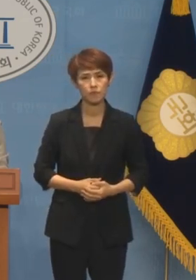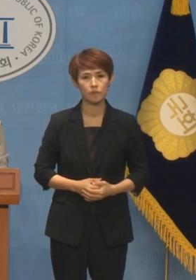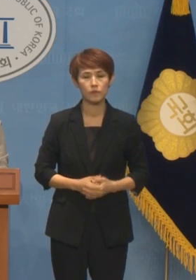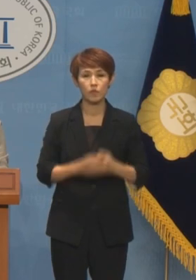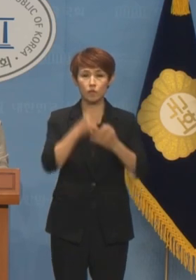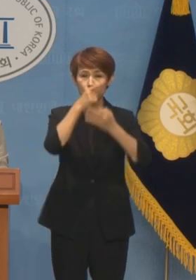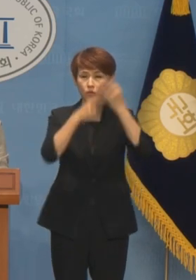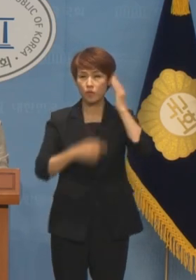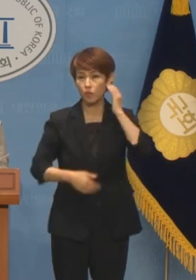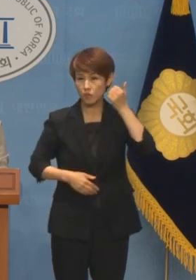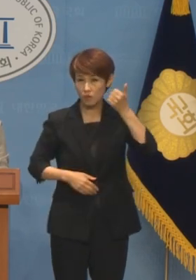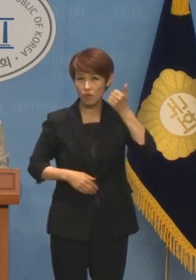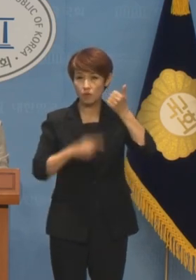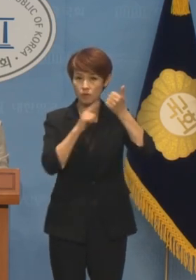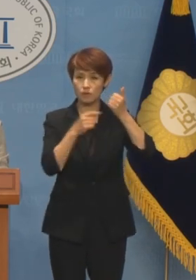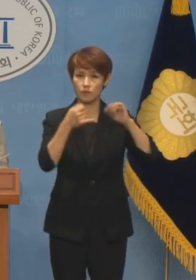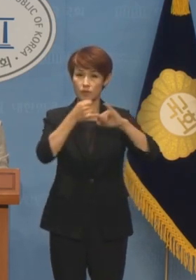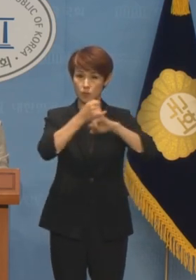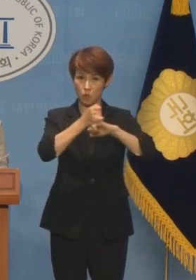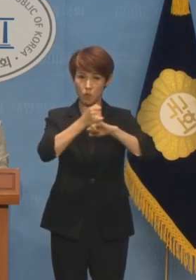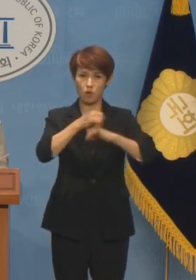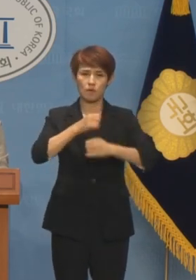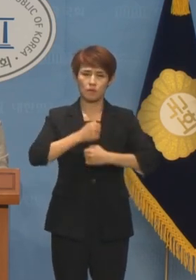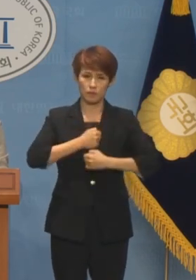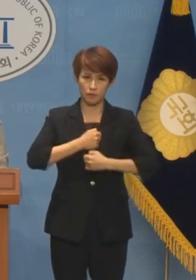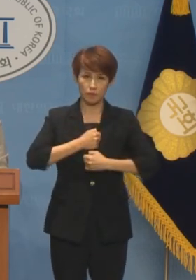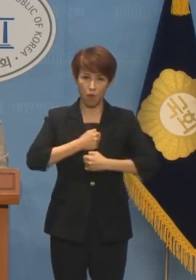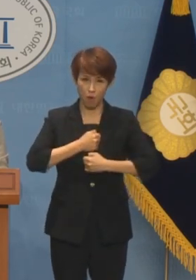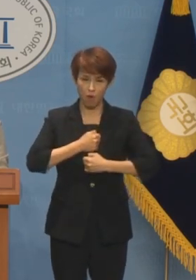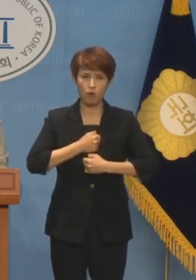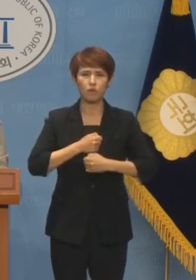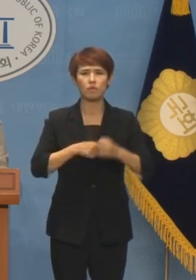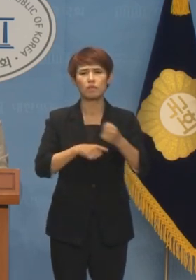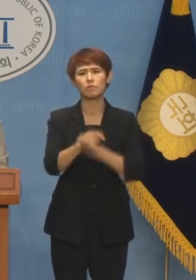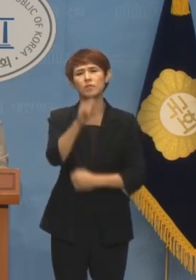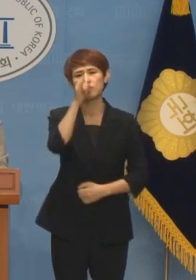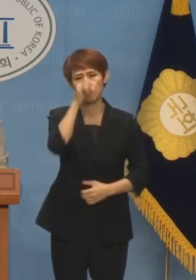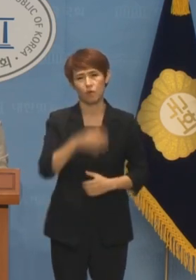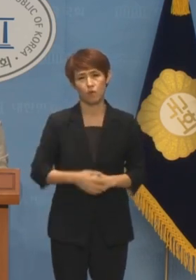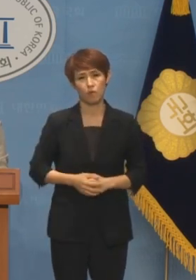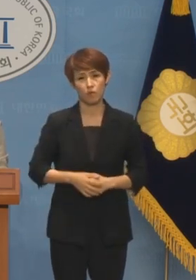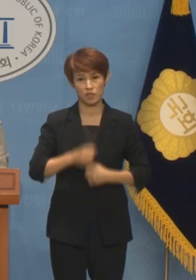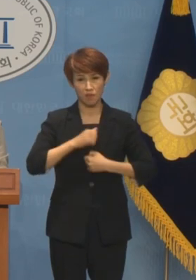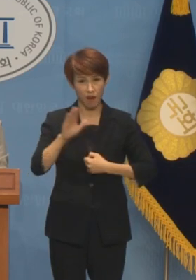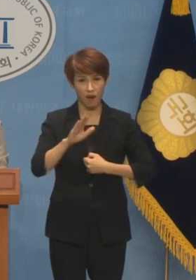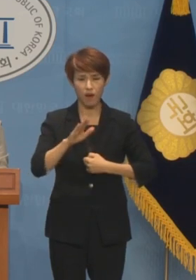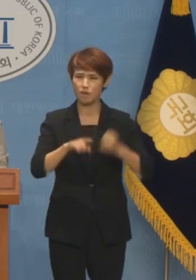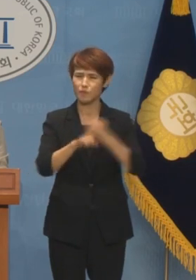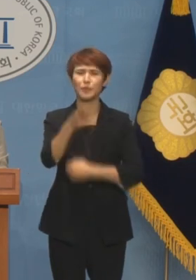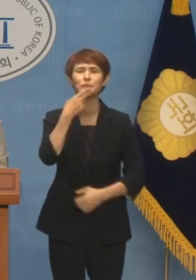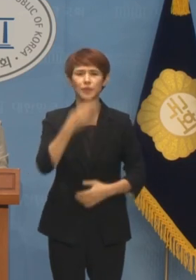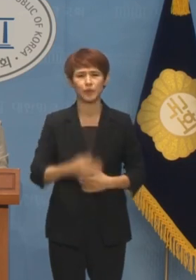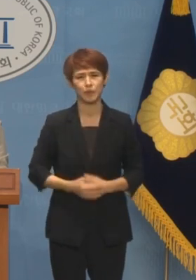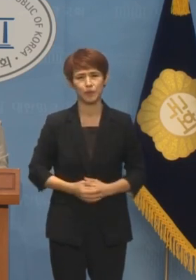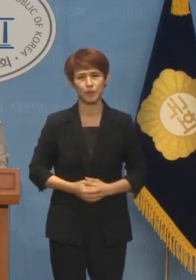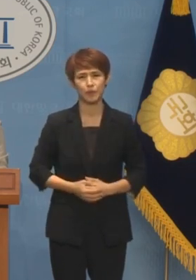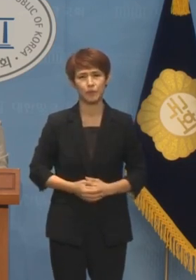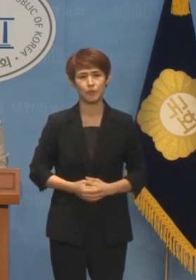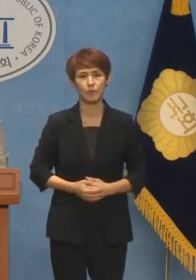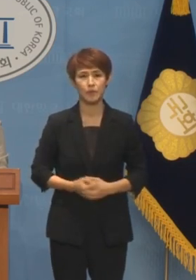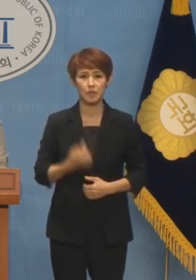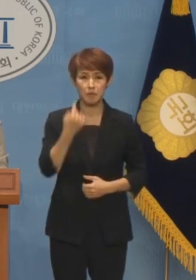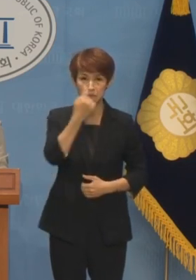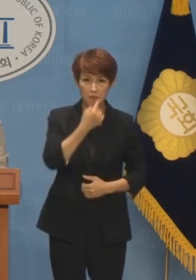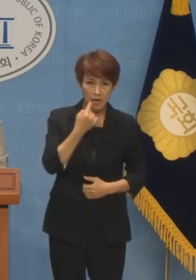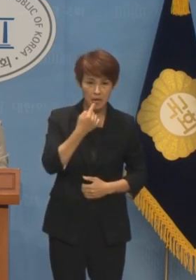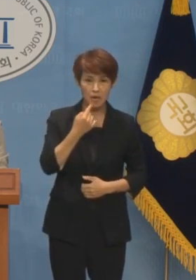윤석열 대통령의 약속은 지켜질 때 의미가 있습니다. 말이 제대로 된 행동으로